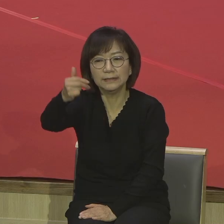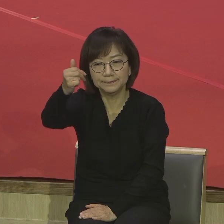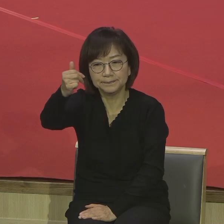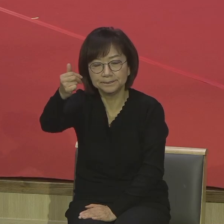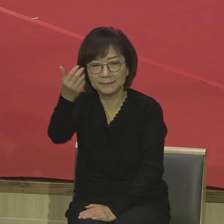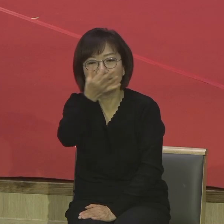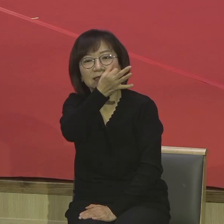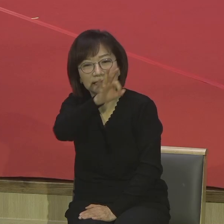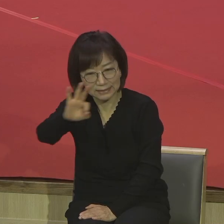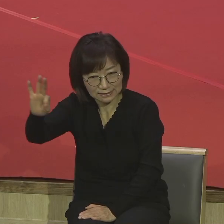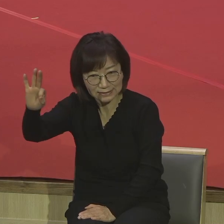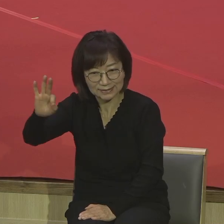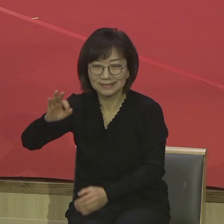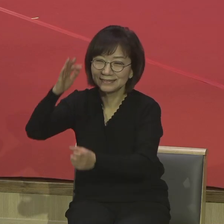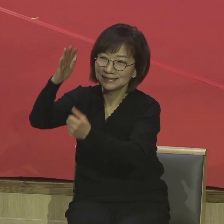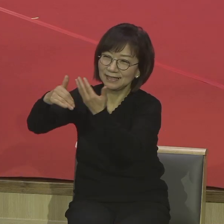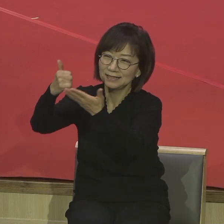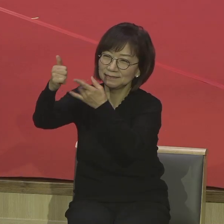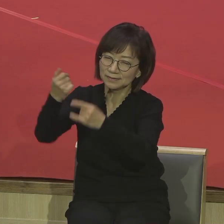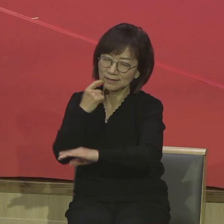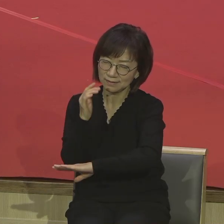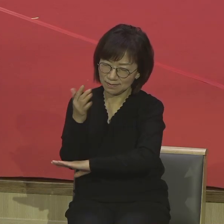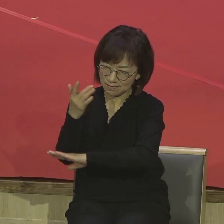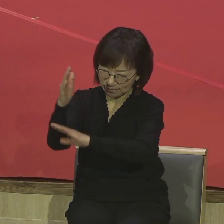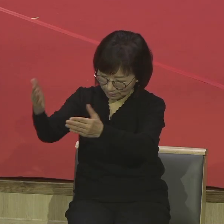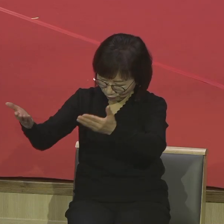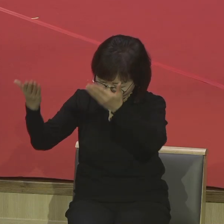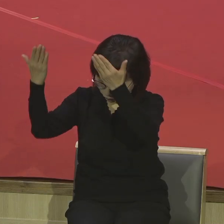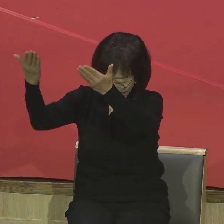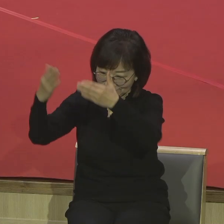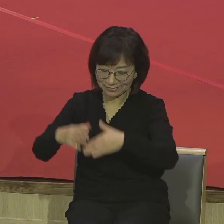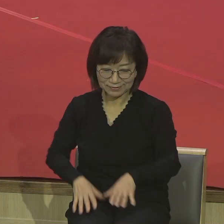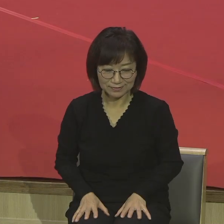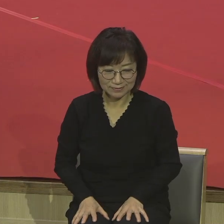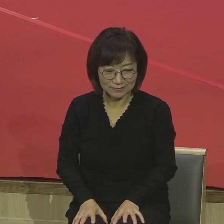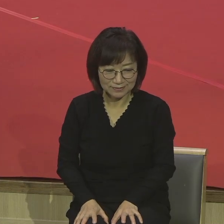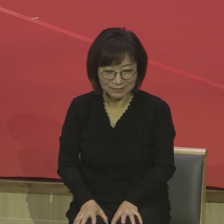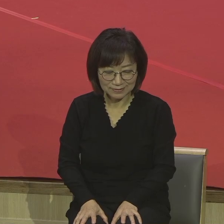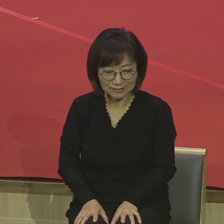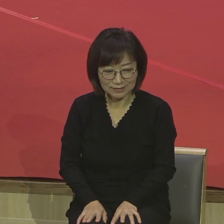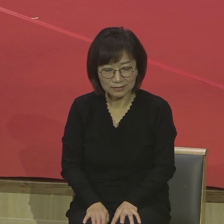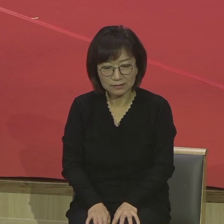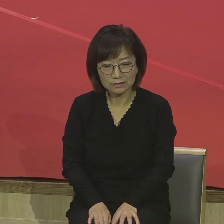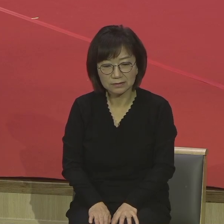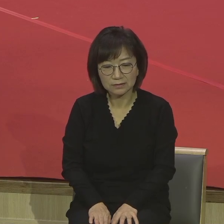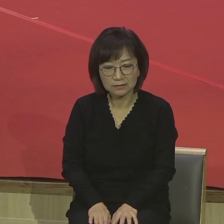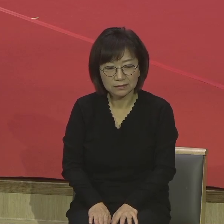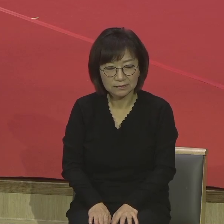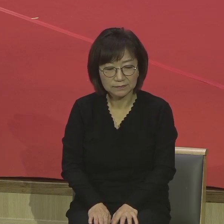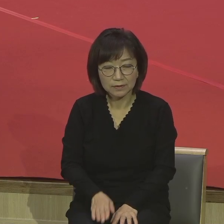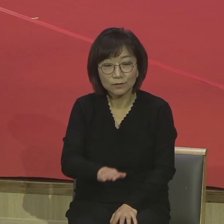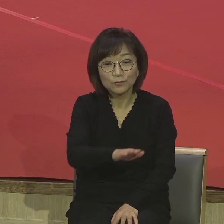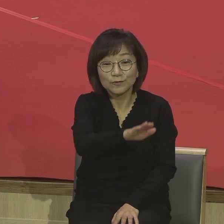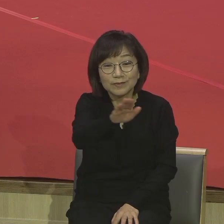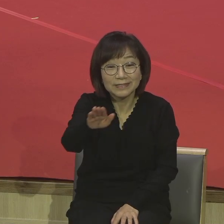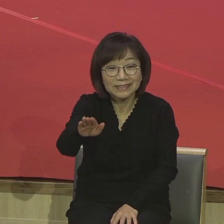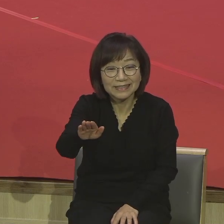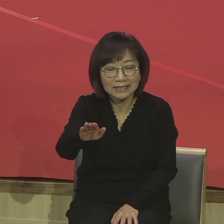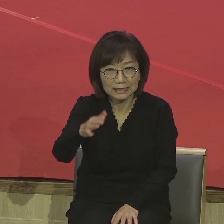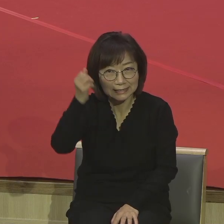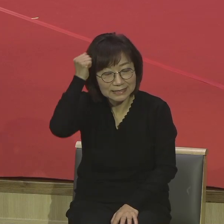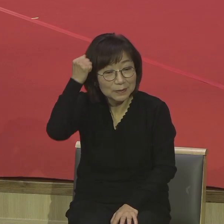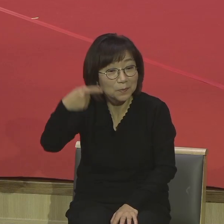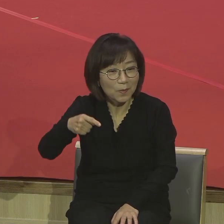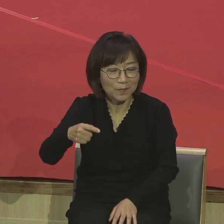가장 큰 영광을 돌리는 삶이다. 구체적으로 우리의 삶이 오직 그리스도,